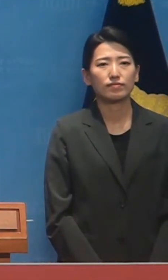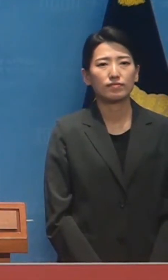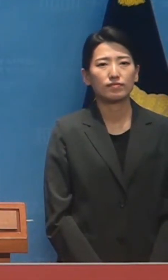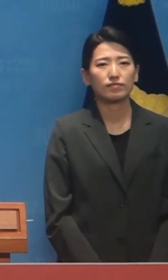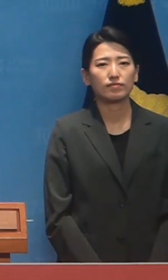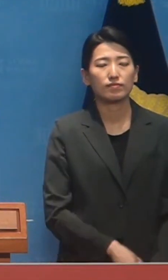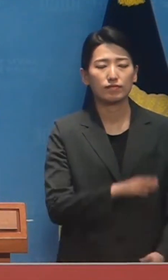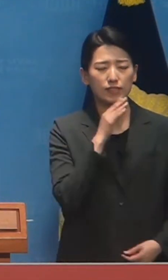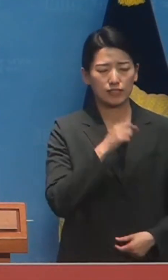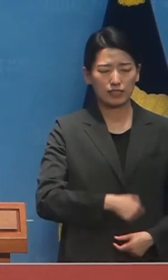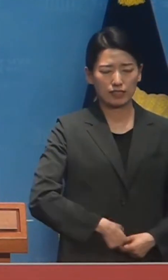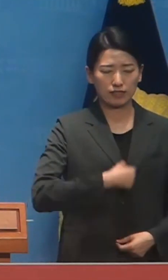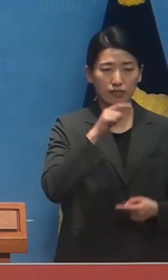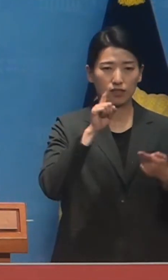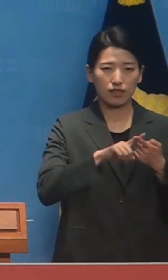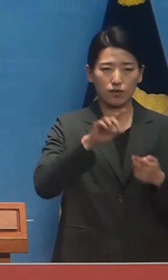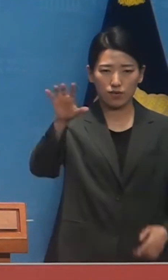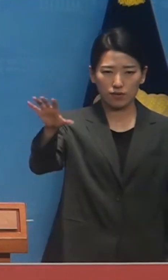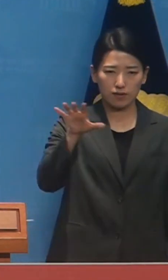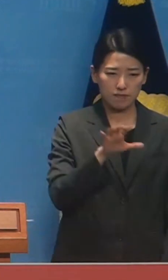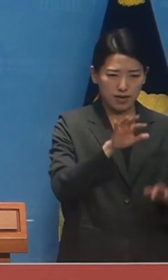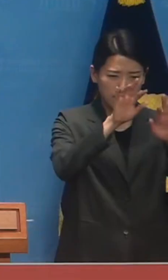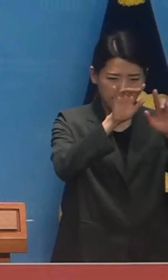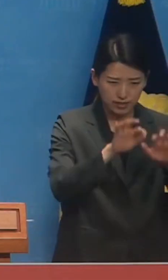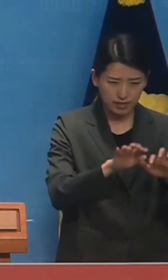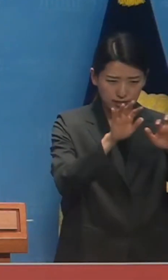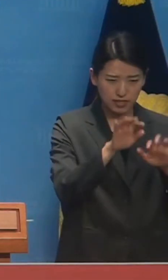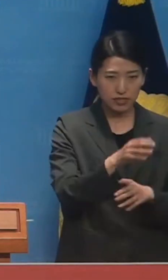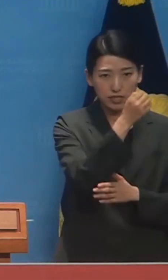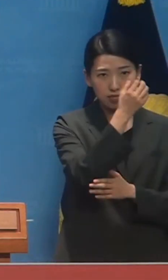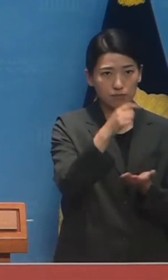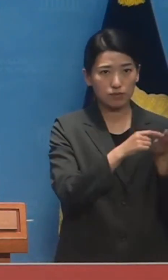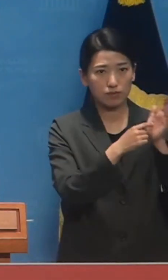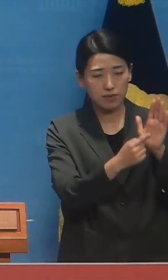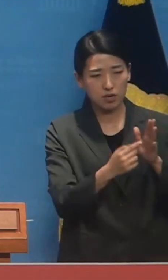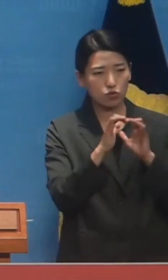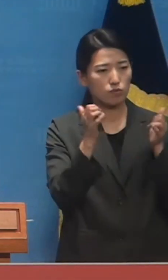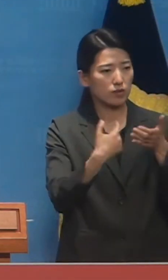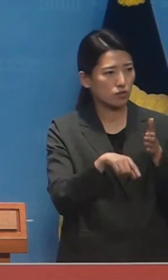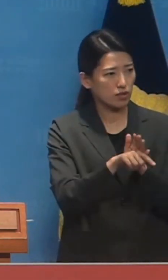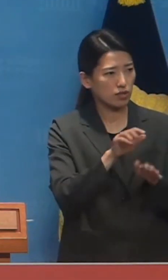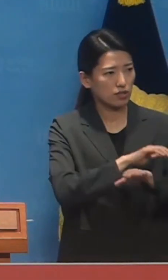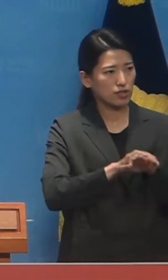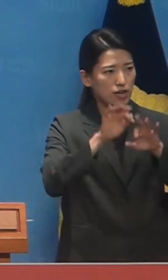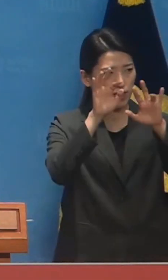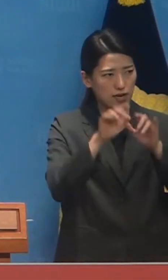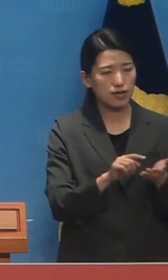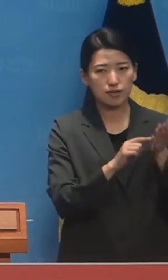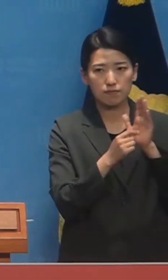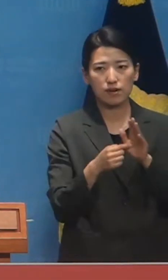진실한 기록과 국민을 위한 보도를 성실히 잘